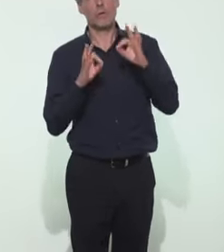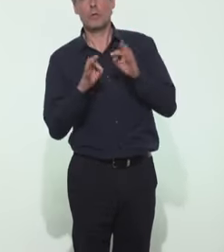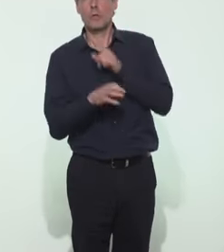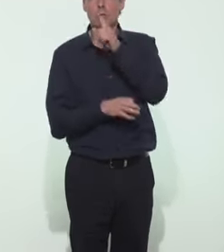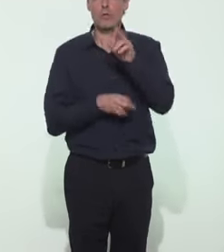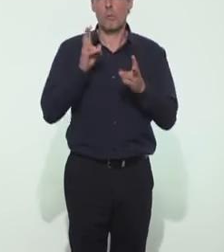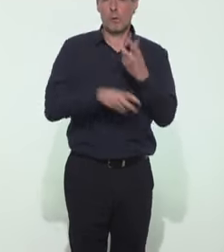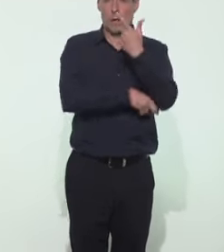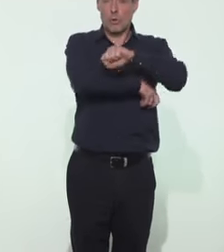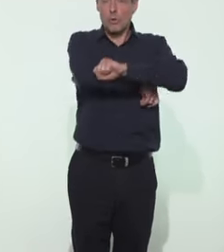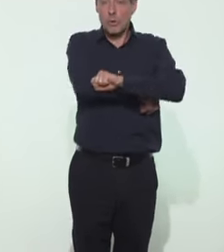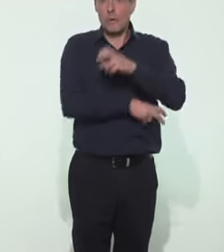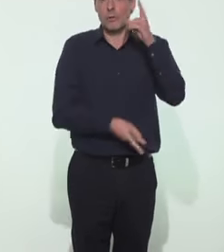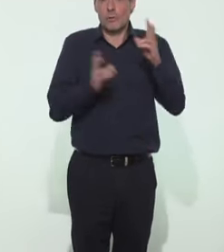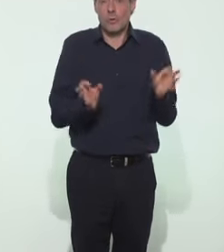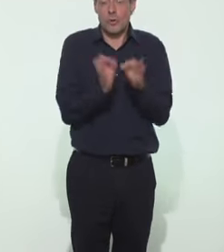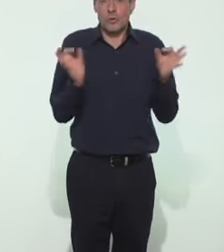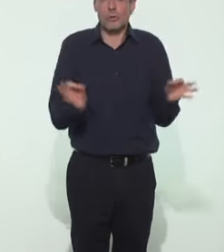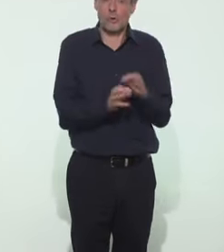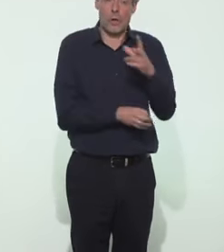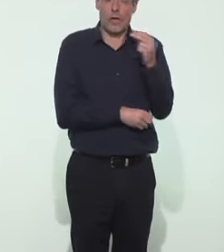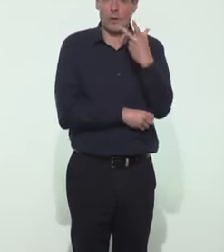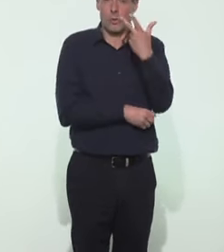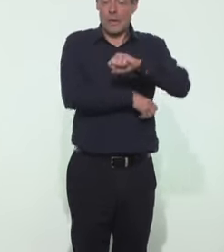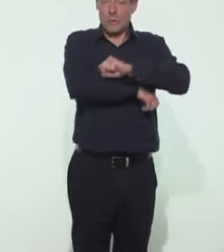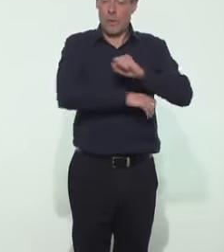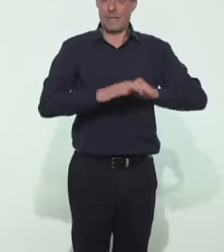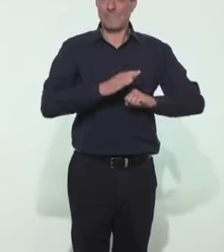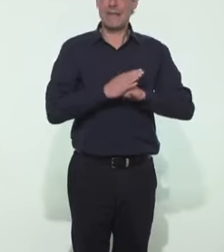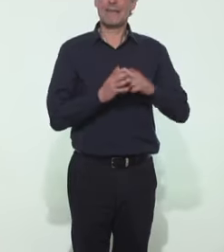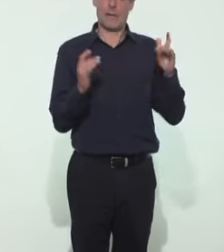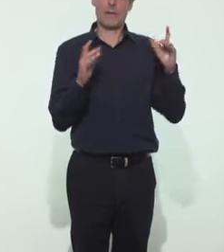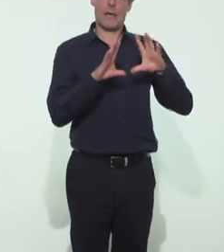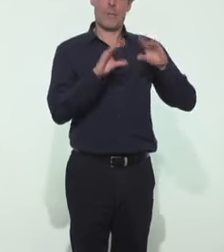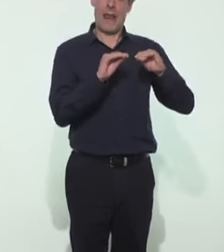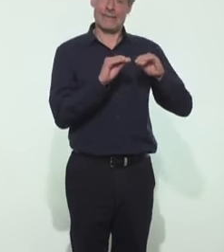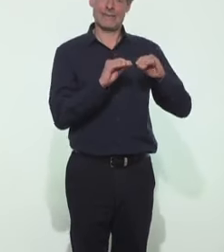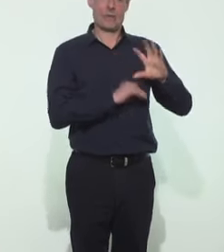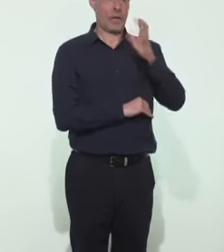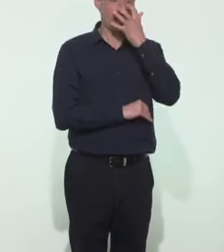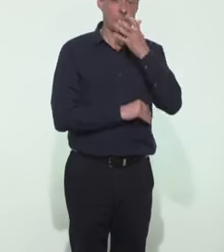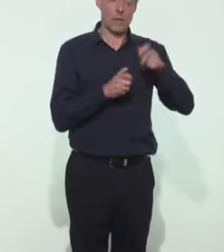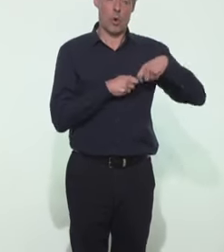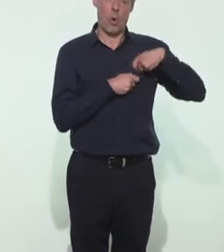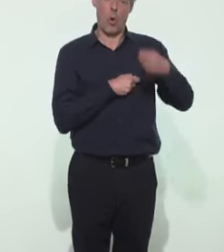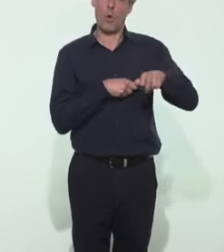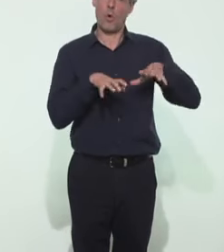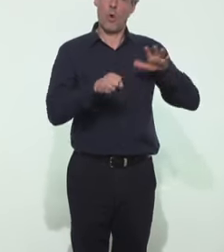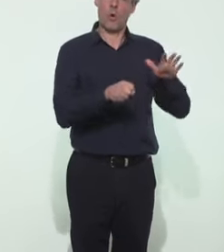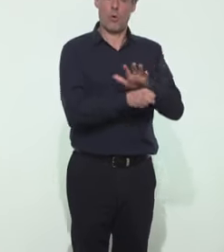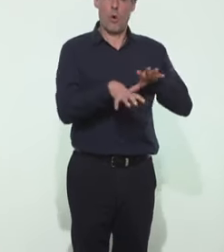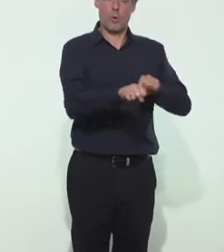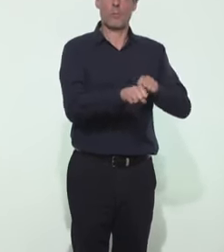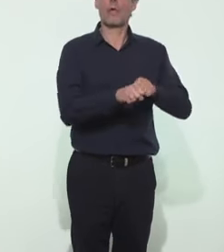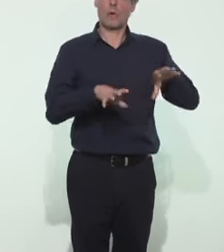peut-être deux semaines parfois pour certains les plus graves trois semaines donc les lits seront pendant très longtemps mobiliser les équipes